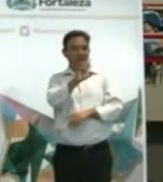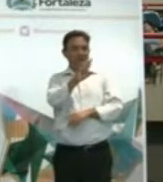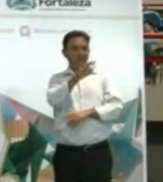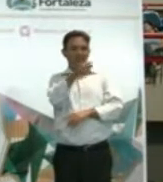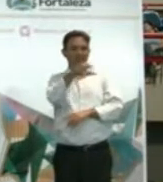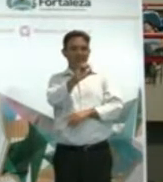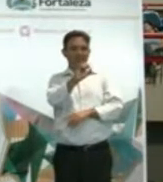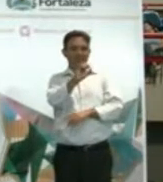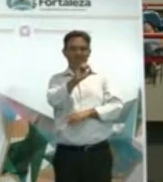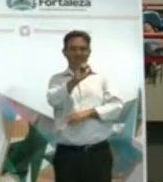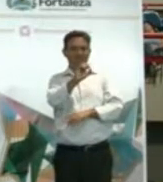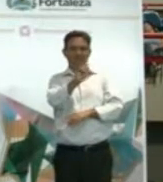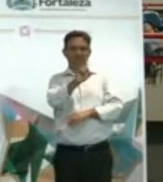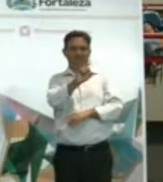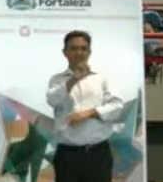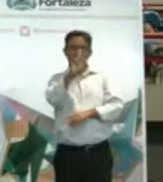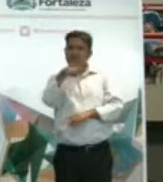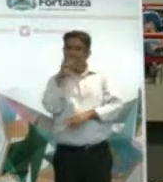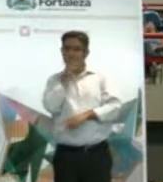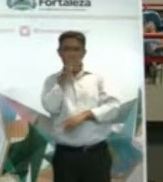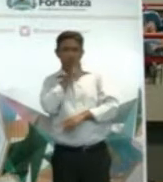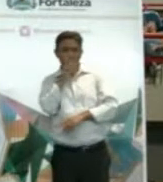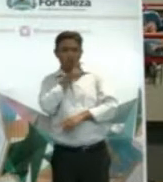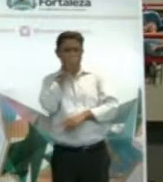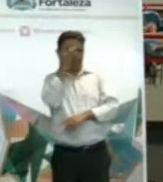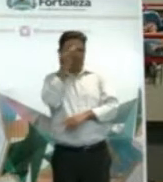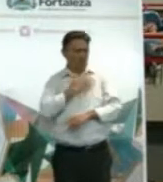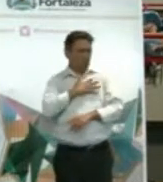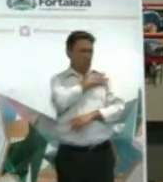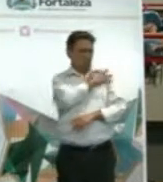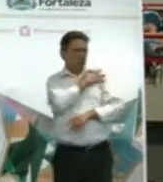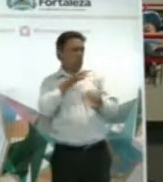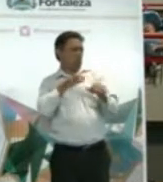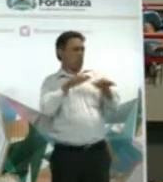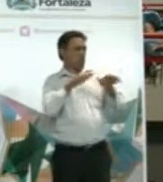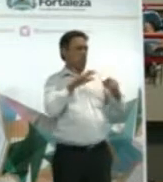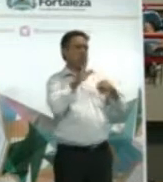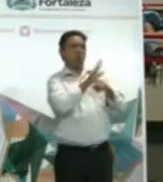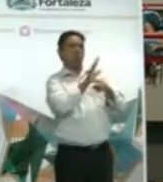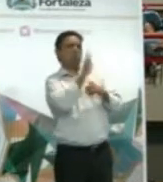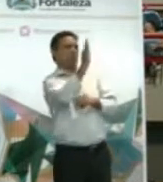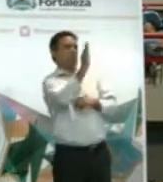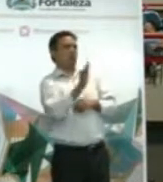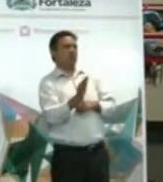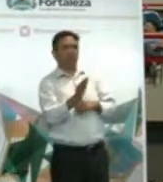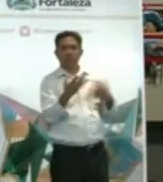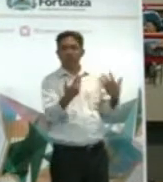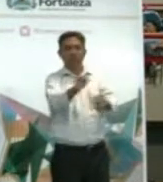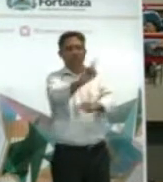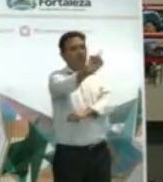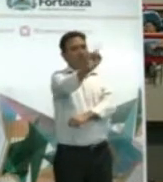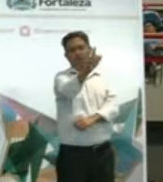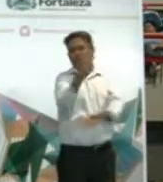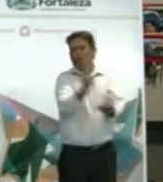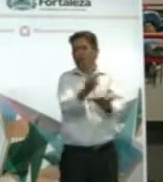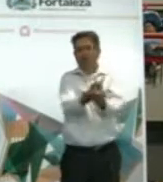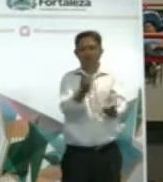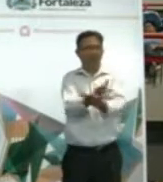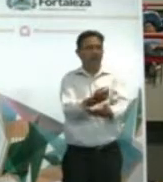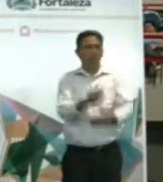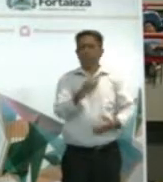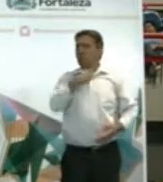acabar com essa ideia mentirosa aí que os militares fizeram uma revolução nesse país. Nós não podemos aceitar isso, não. Nós não podemos